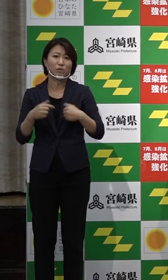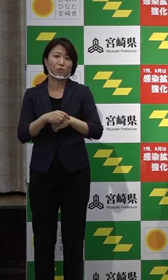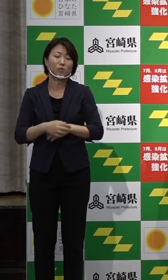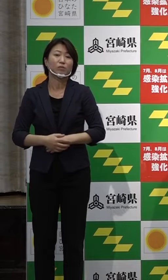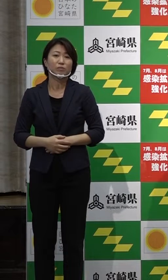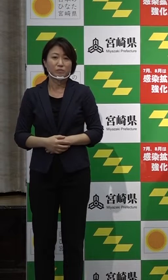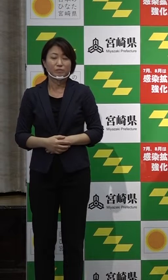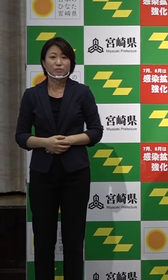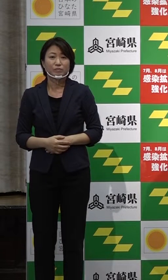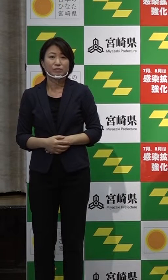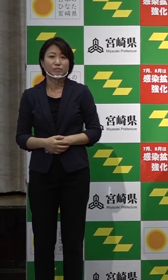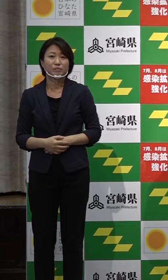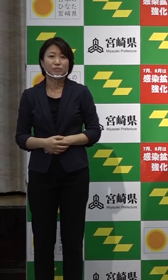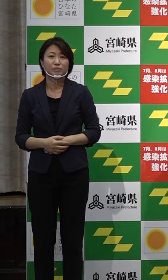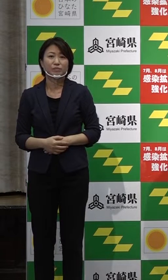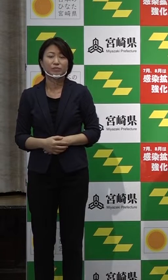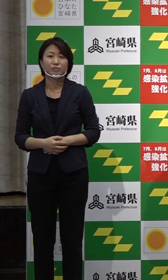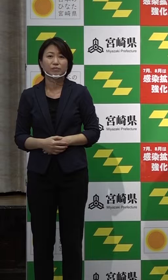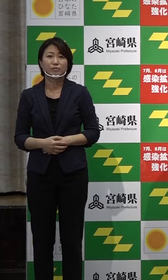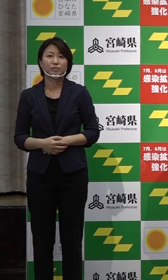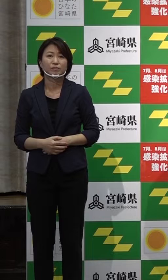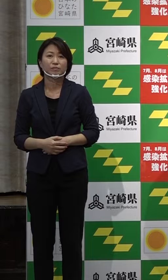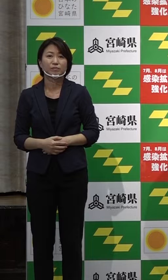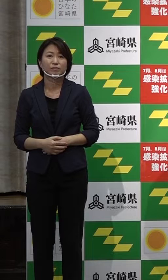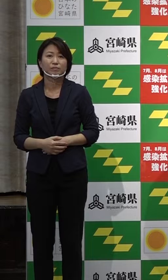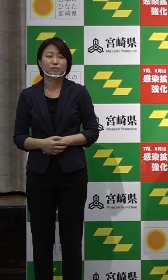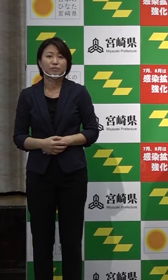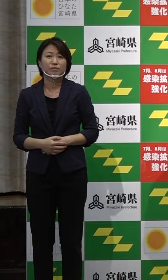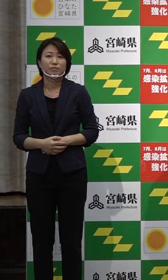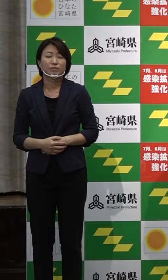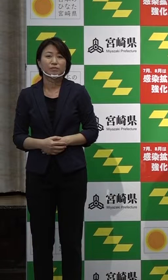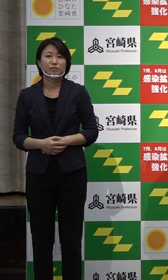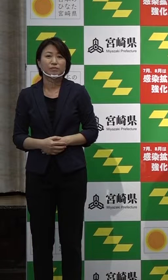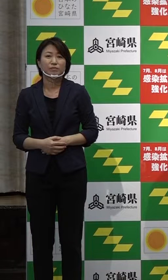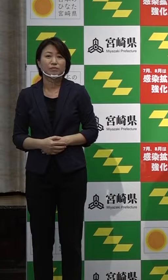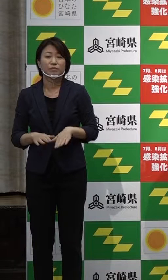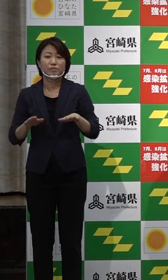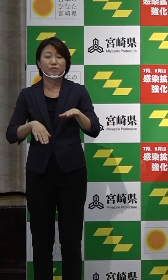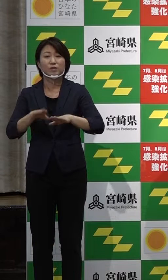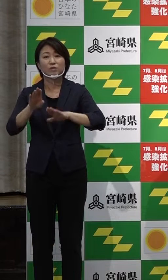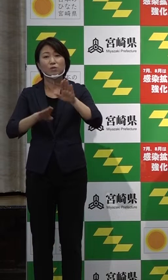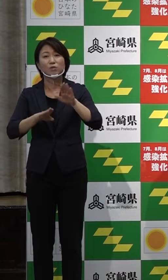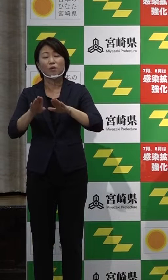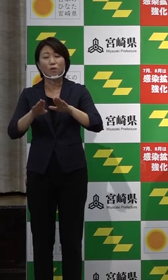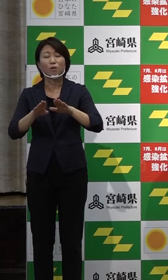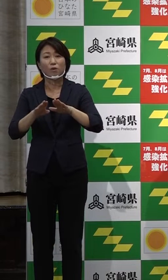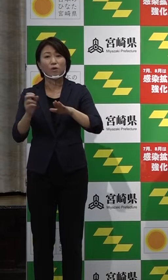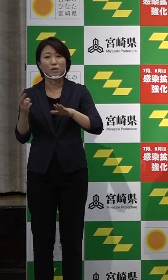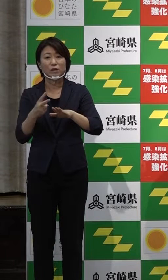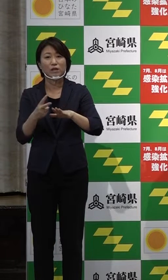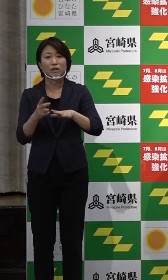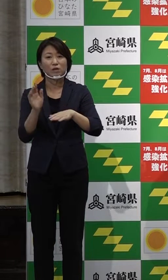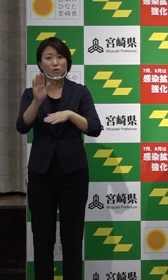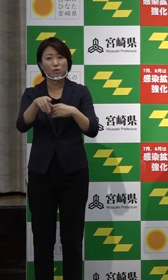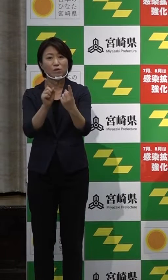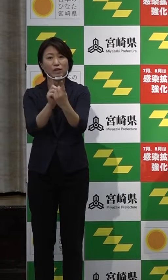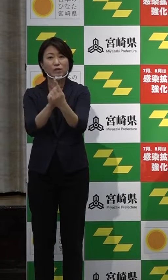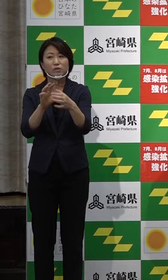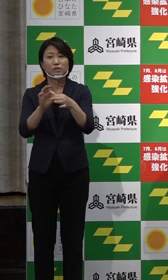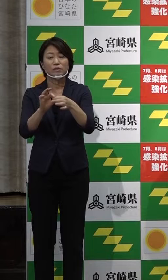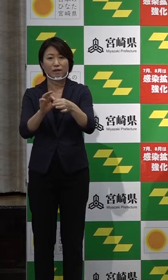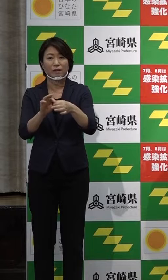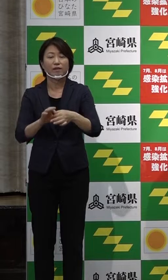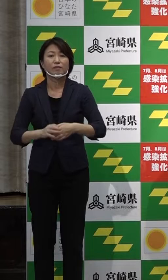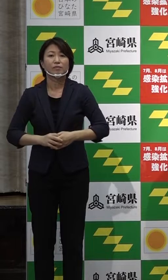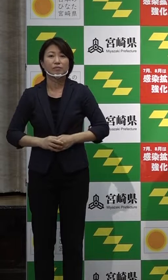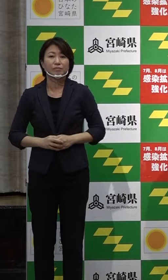えております。はい、現在の状況認識、それから今後の対応について